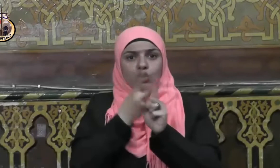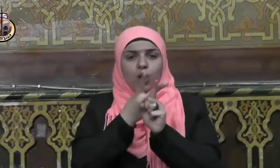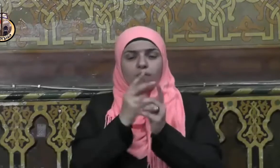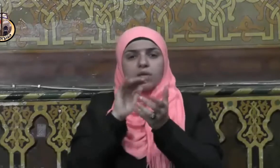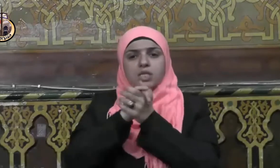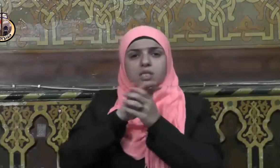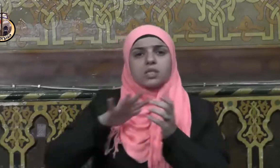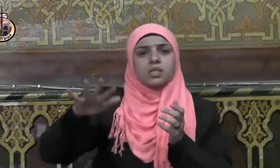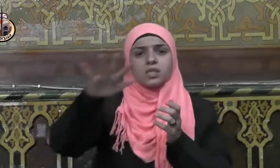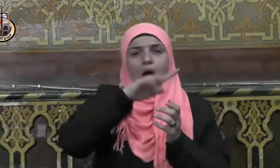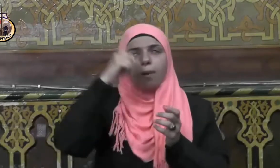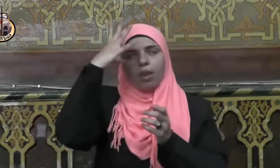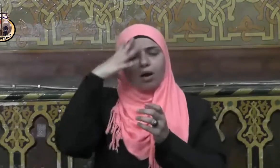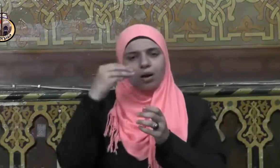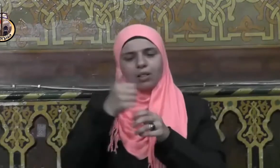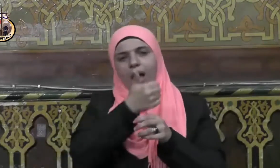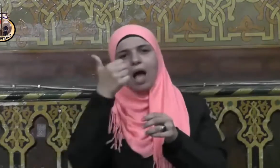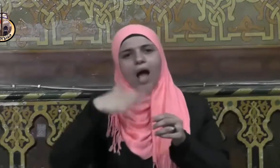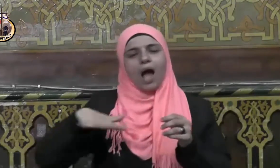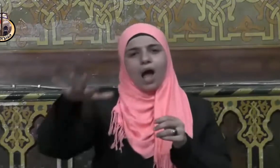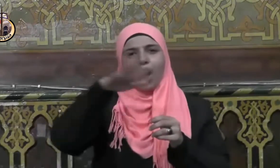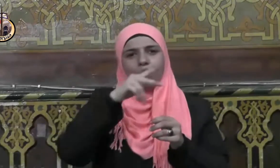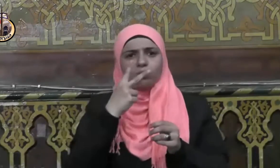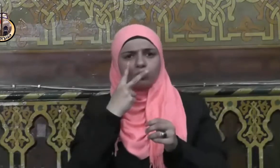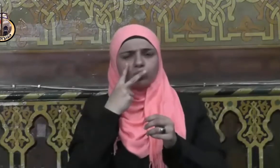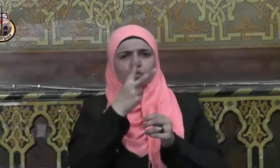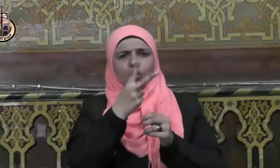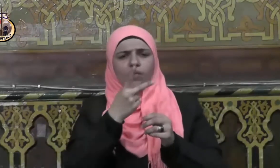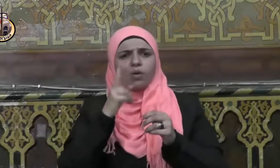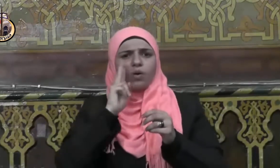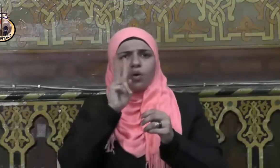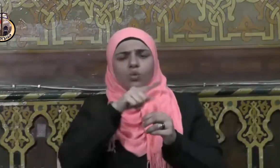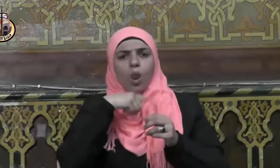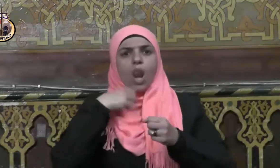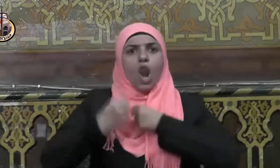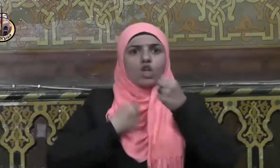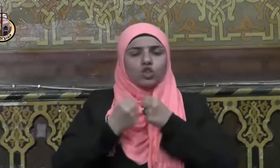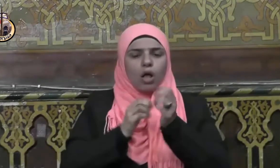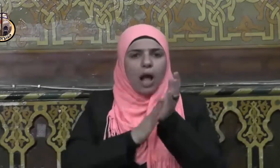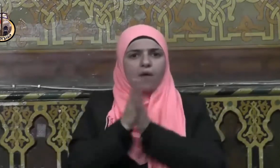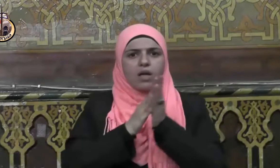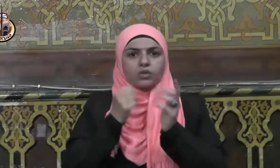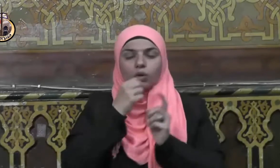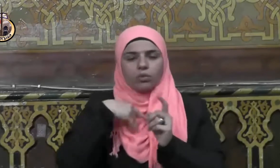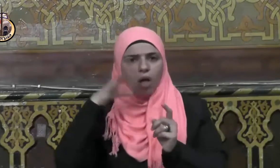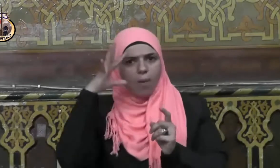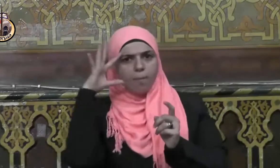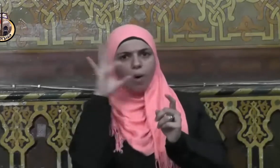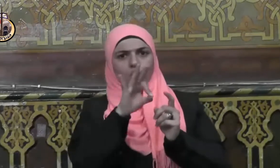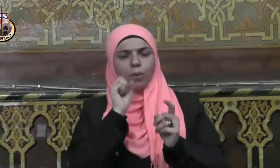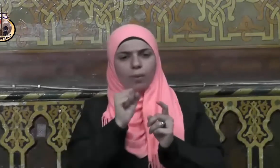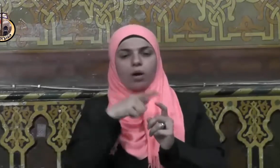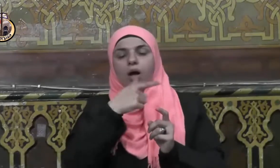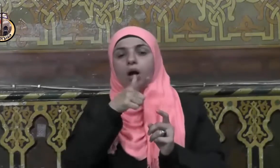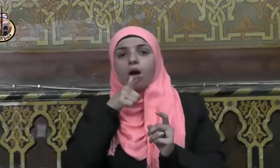الله عنهم من جلده ونشاطه ما أعجبهم، فقالوا: يا رسول